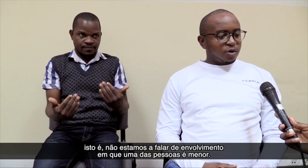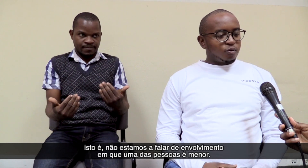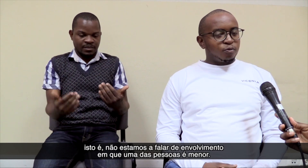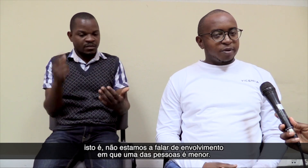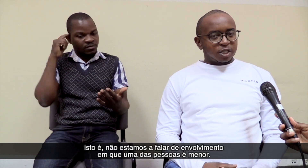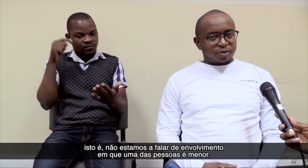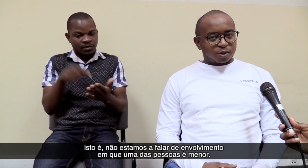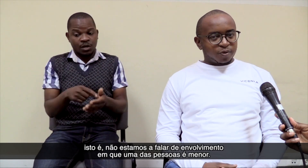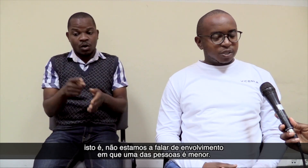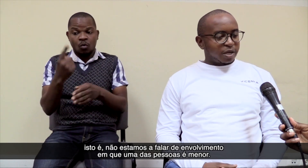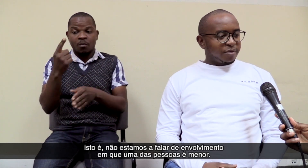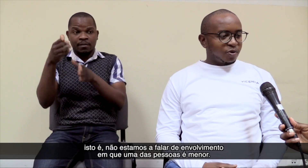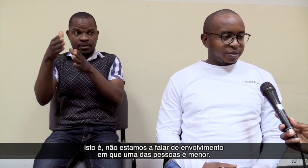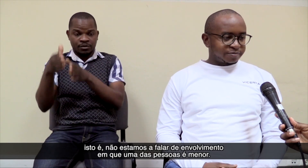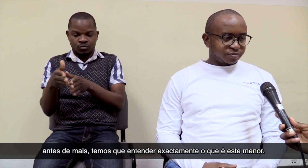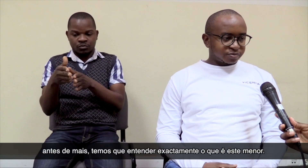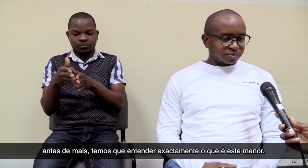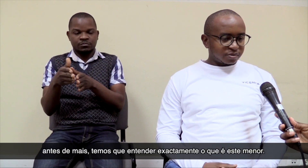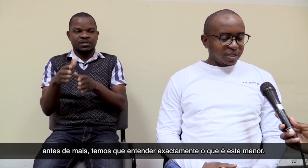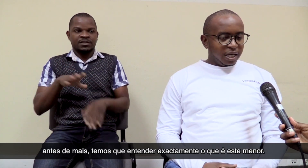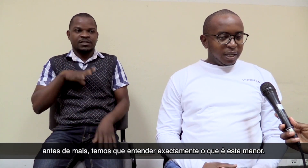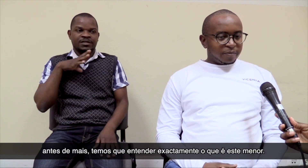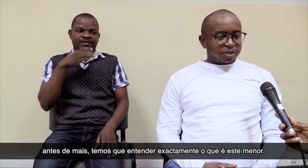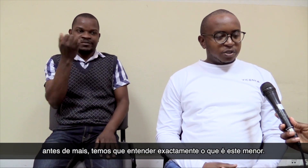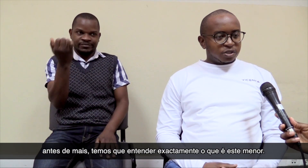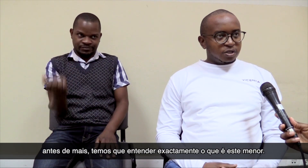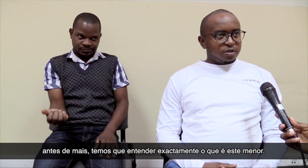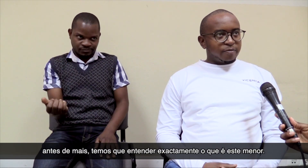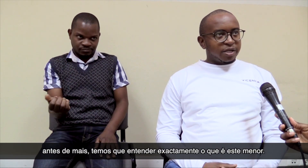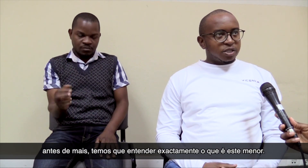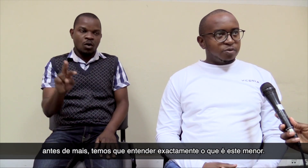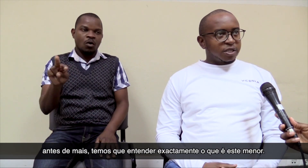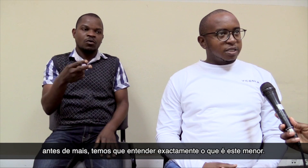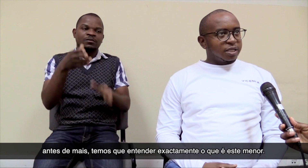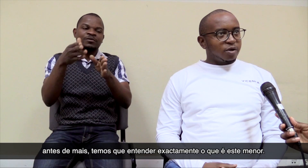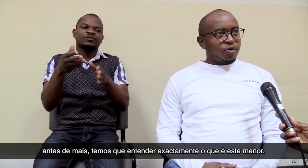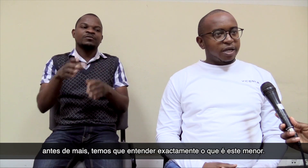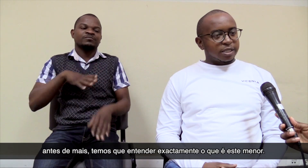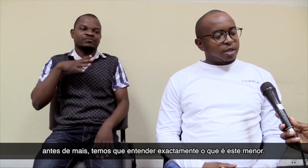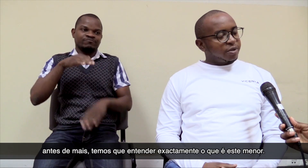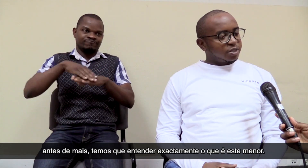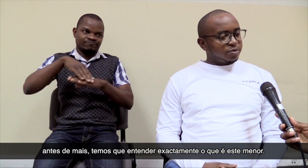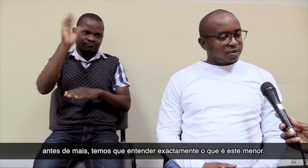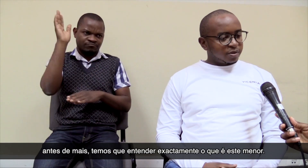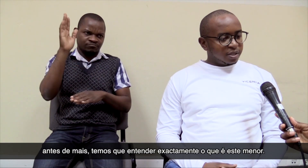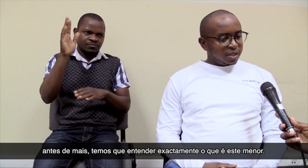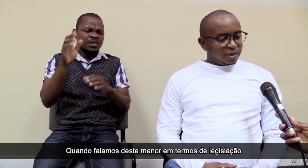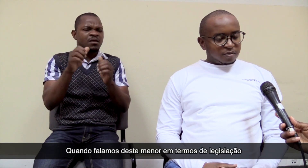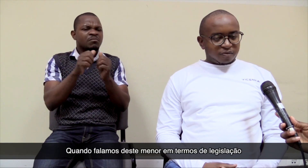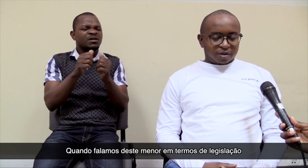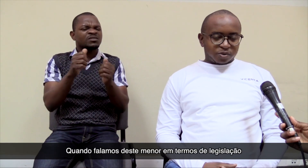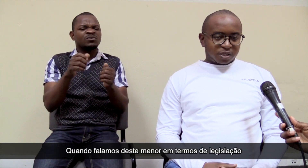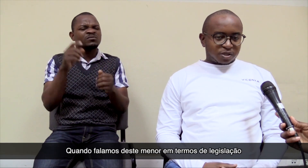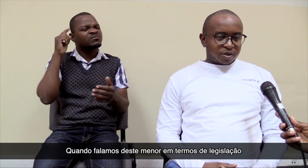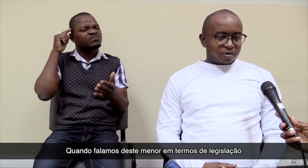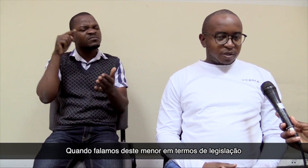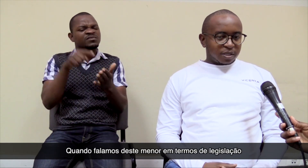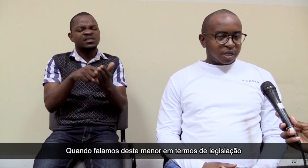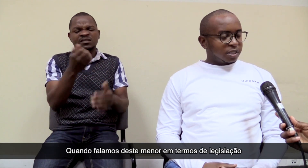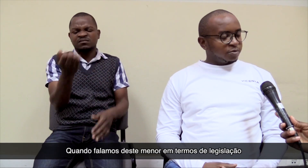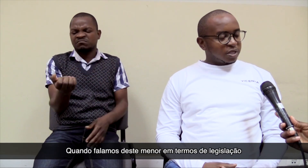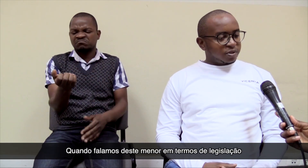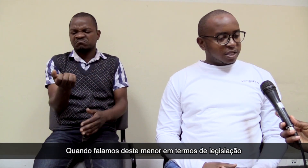Casamentos prematuros. Aqui estamos a falar de uniões prematuras, de acordo com a última legislação aprovada pela Assembleia